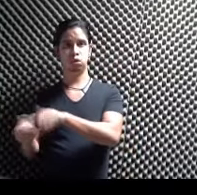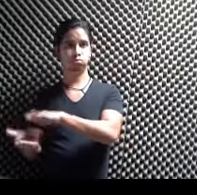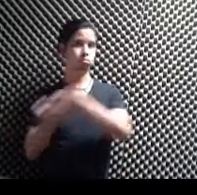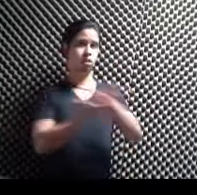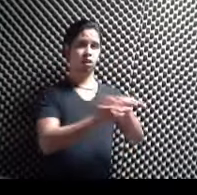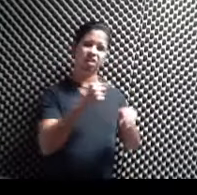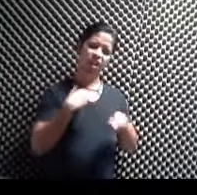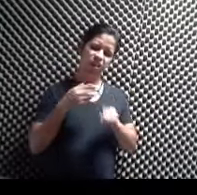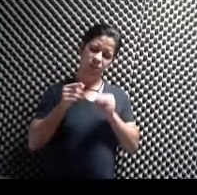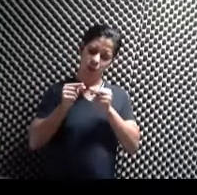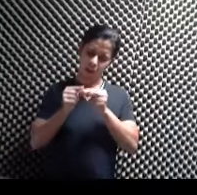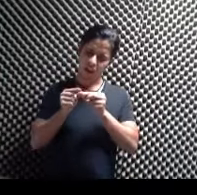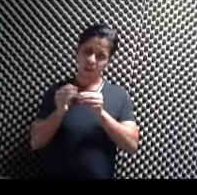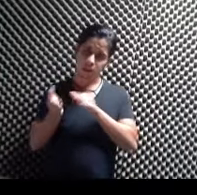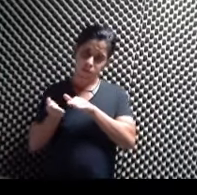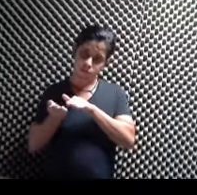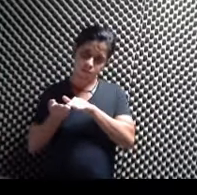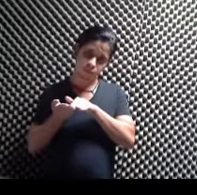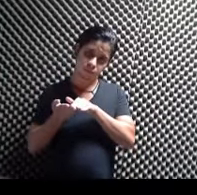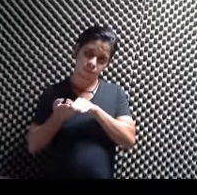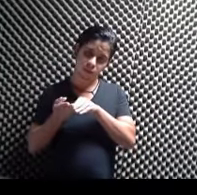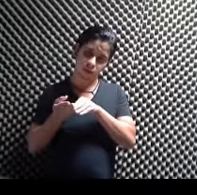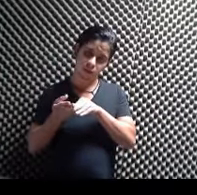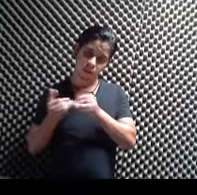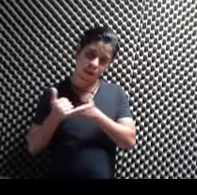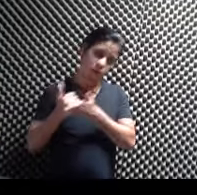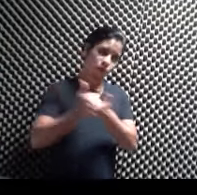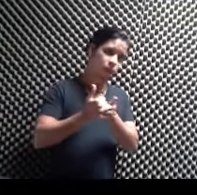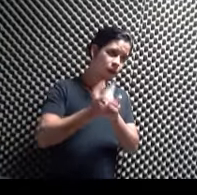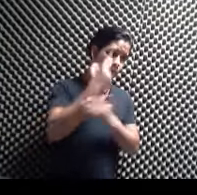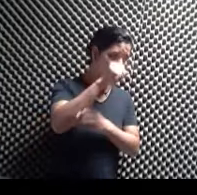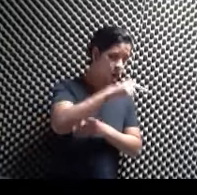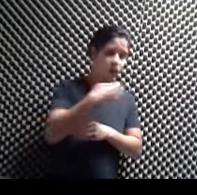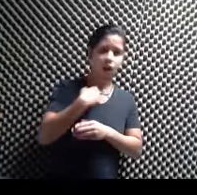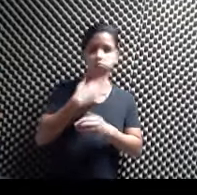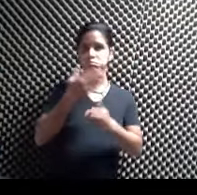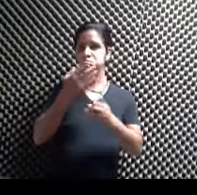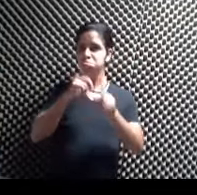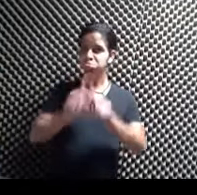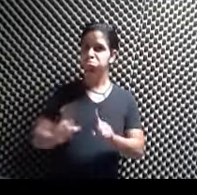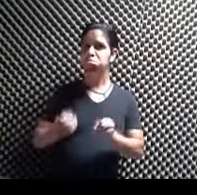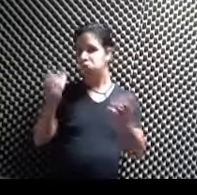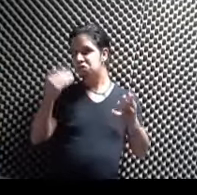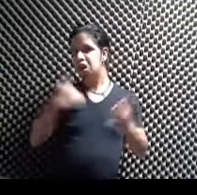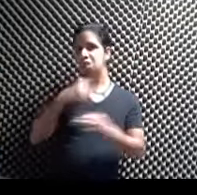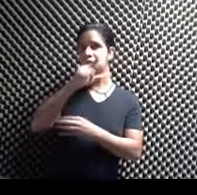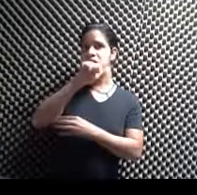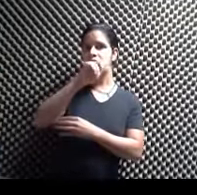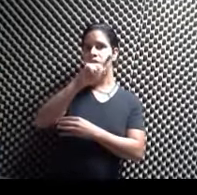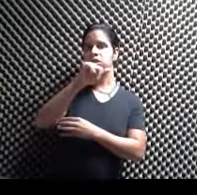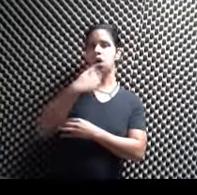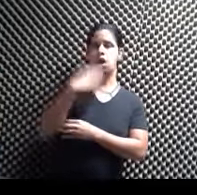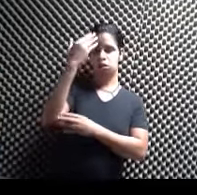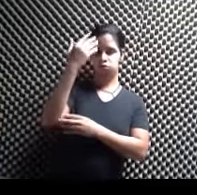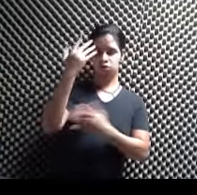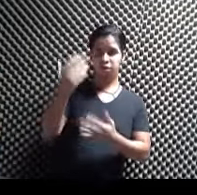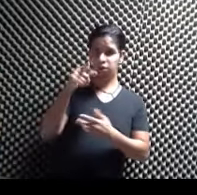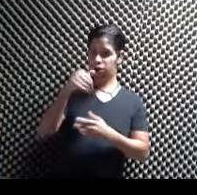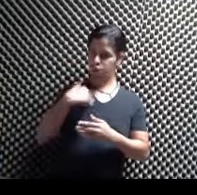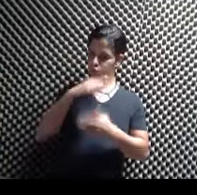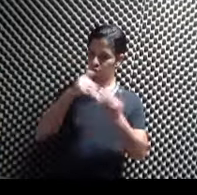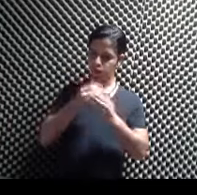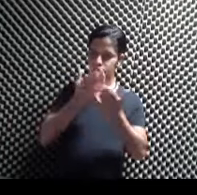pequeñísima aportación de Arte Fusión, ay, chiquita, chiquitita. Pero hay par de libretas, vamos. Exacto, gracias. Ahí hay unas cuatro. Y que las libretas se multipliquen como los panes y los